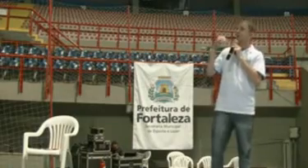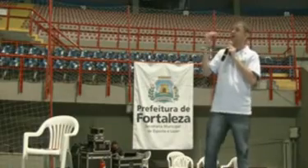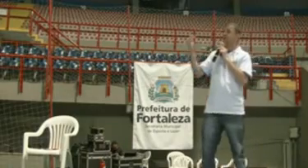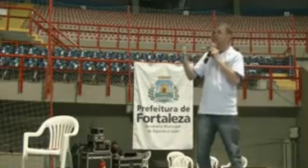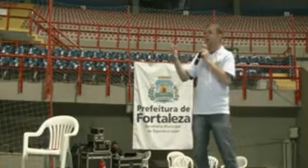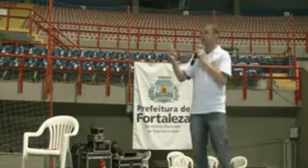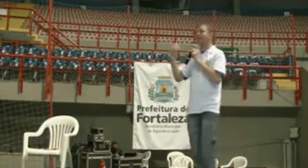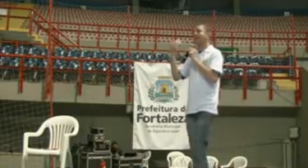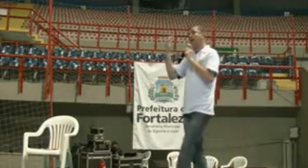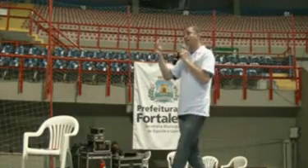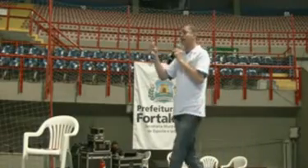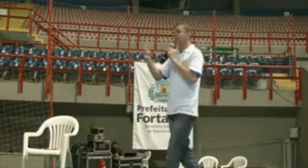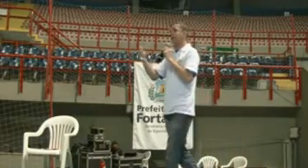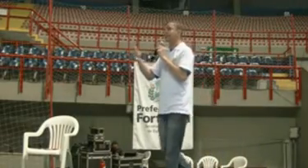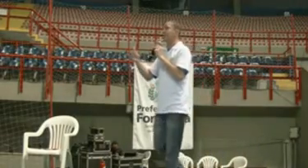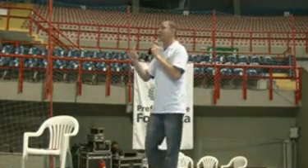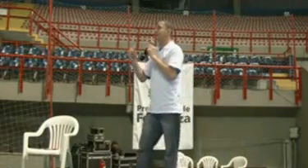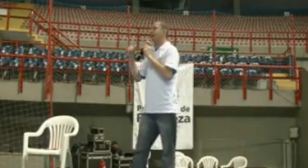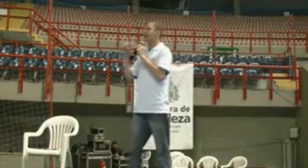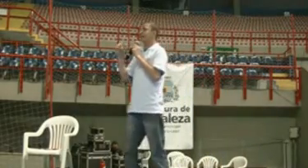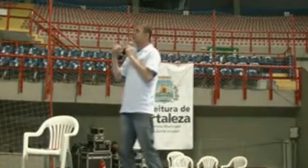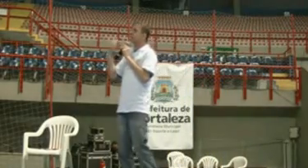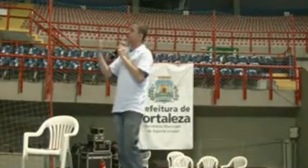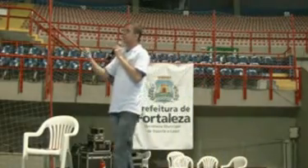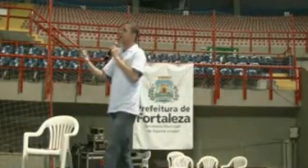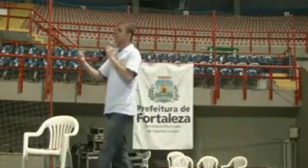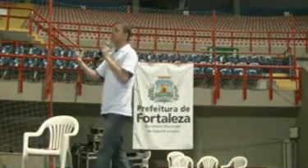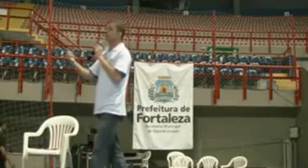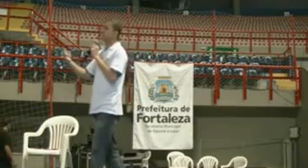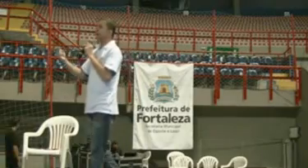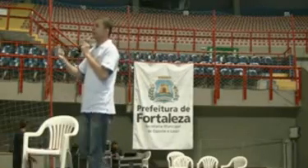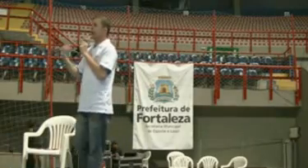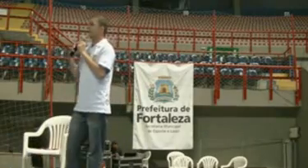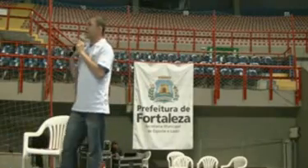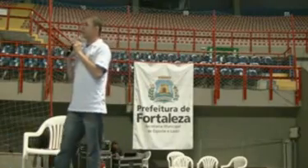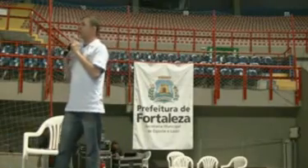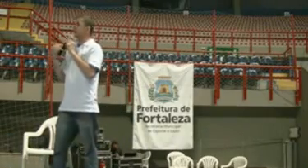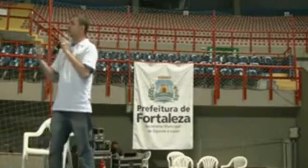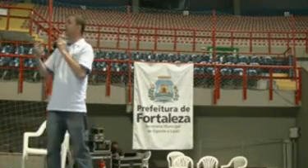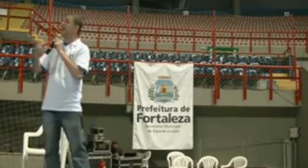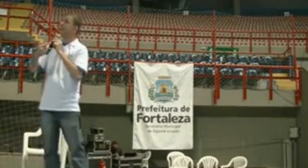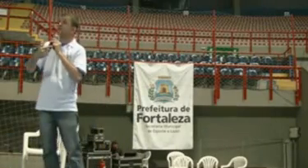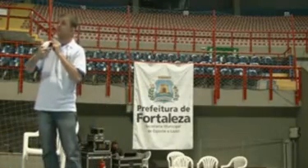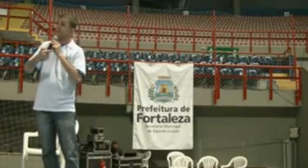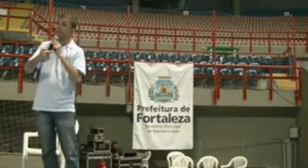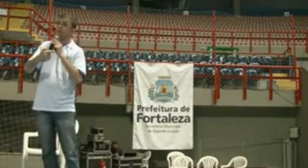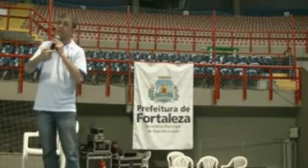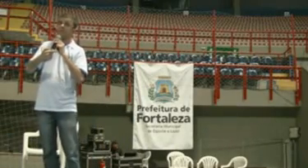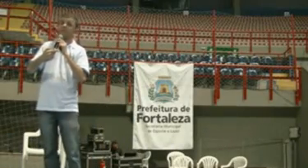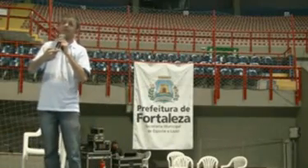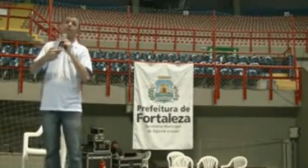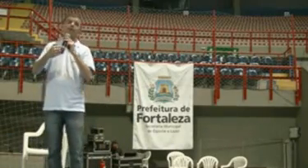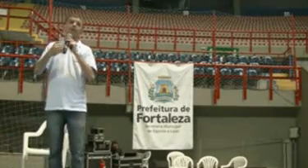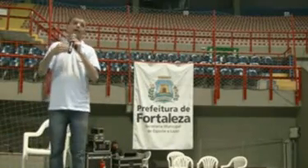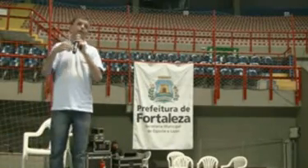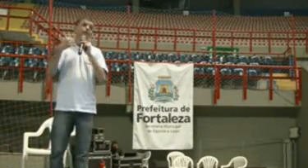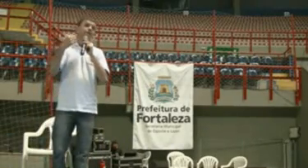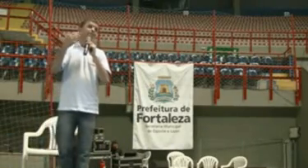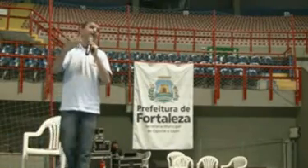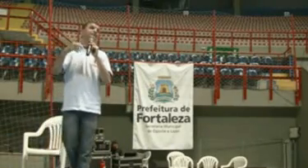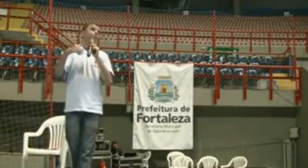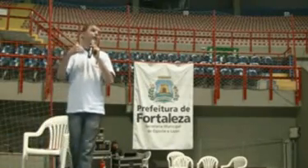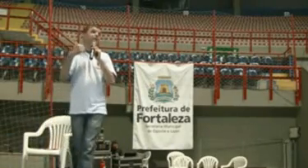como bons cidadãos aqui no Brasil, né, que a gente possa mudar essa estrutura. Afinal de contas, a gente tem medo de sair nas ruas, tá?